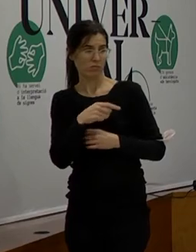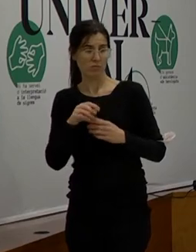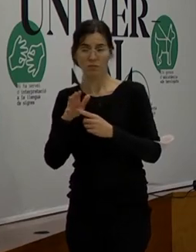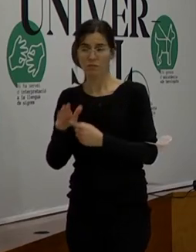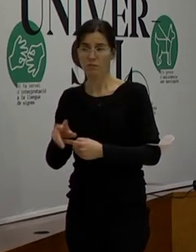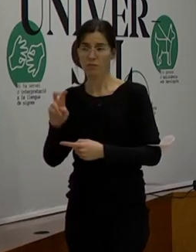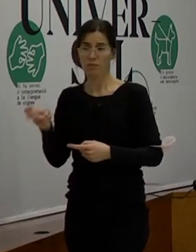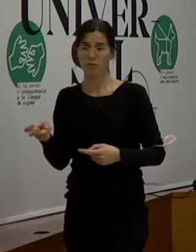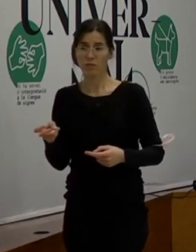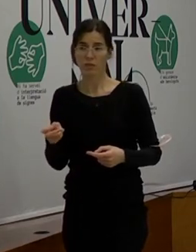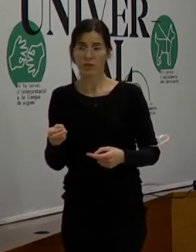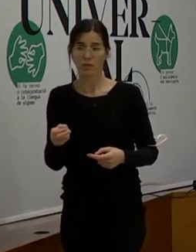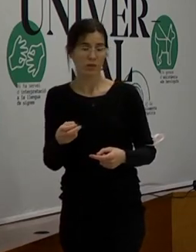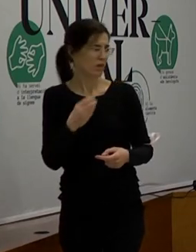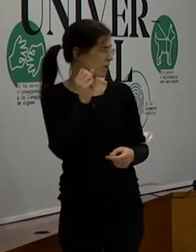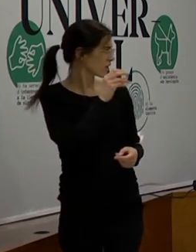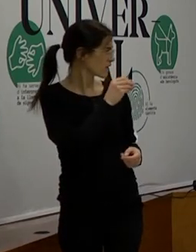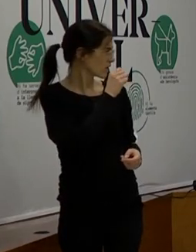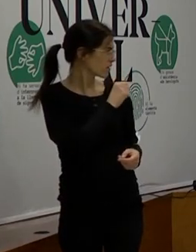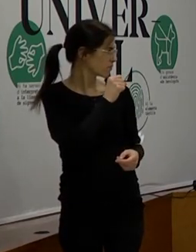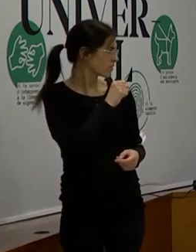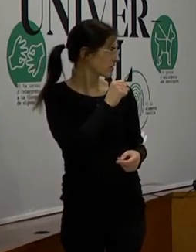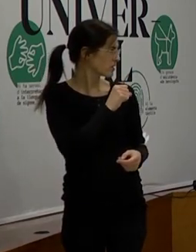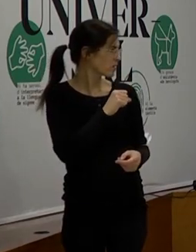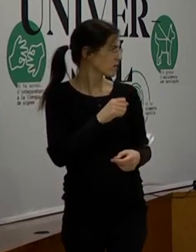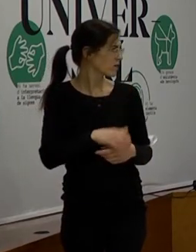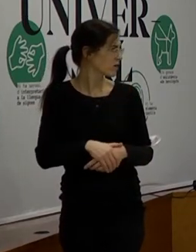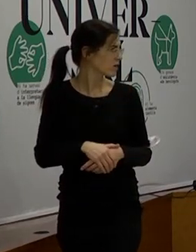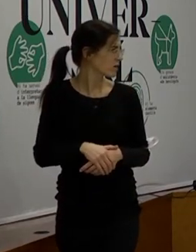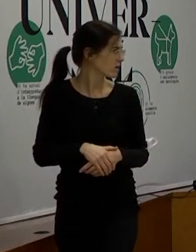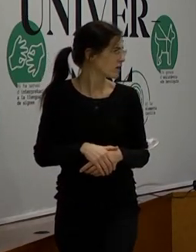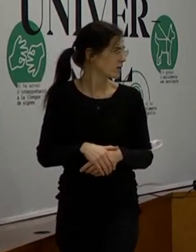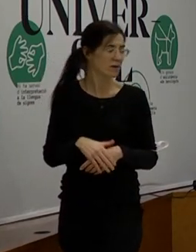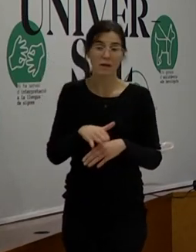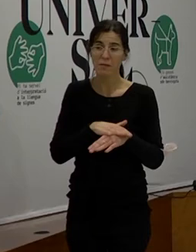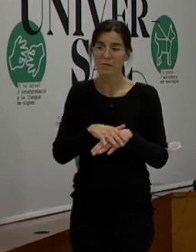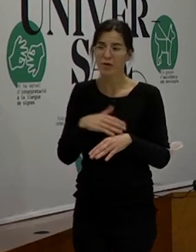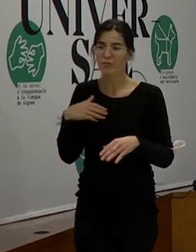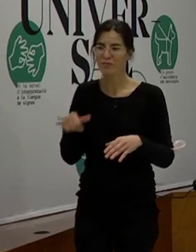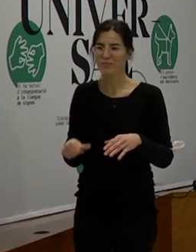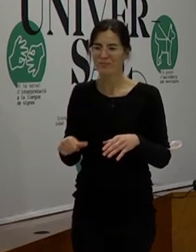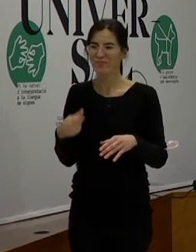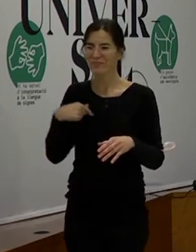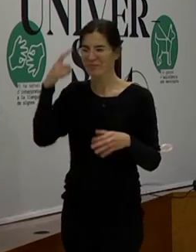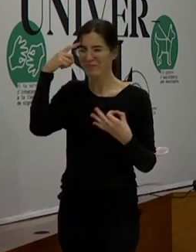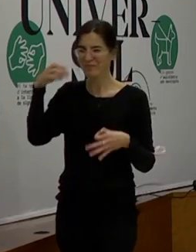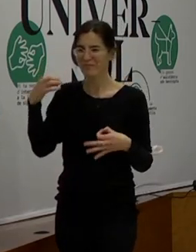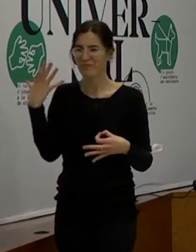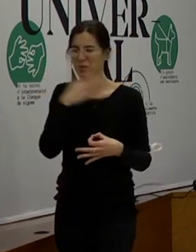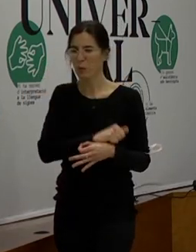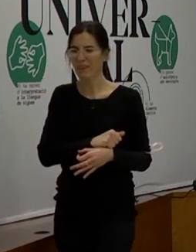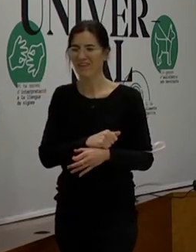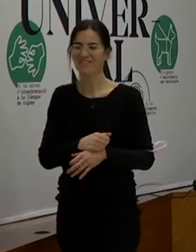Y me lo acabo de quitar, perdona. Es que... que he tocado la tecla sin querer, perdó. Vale.